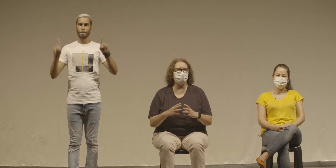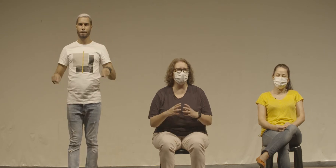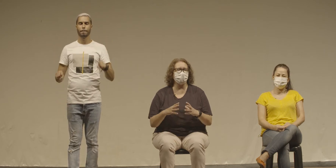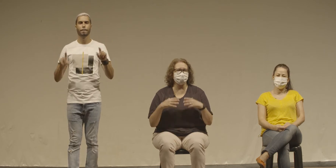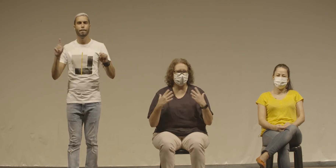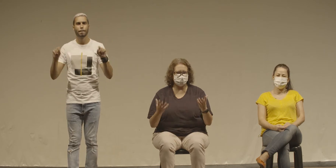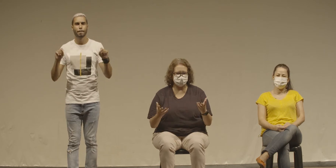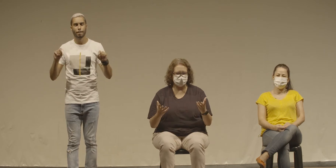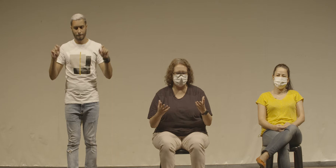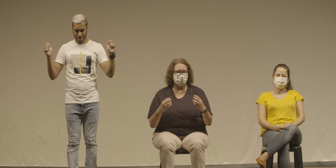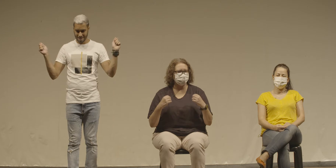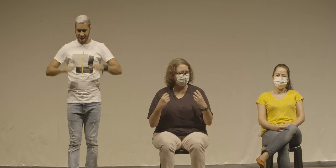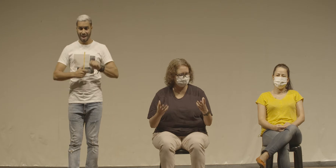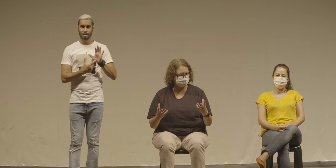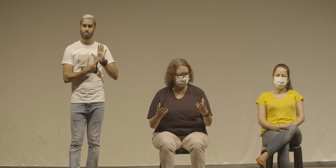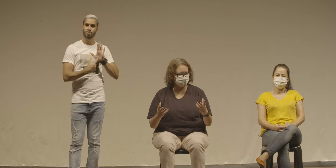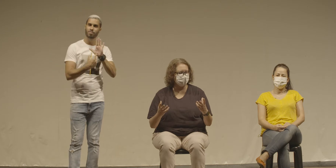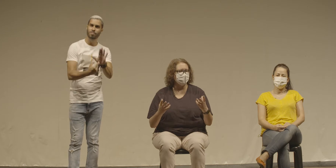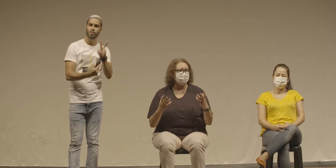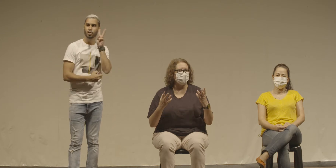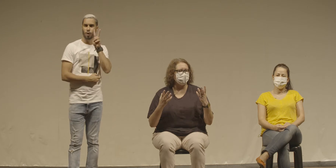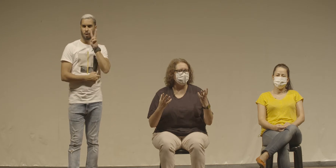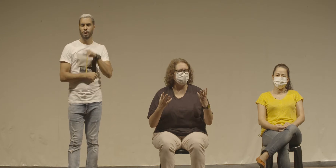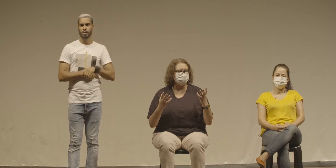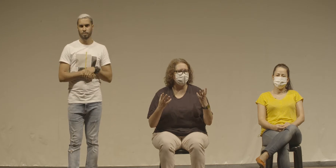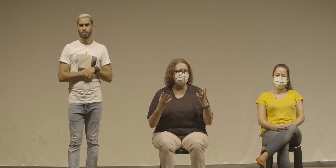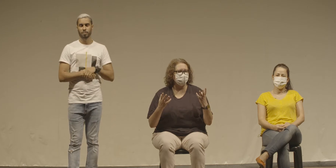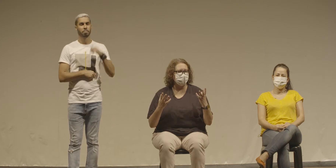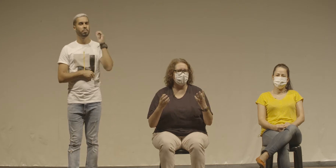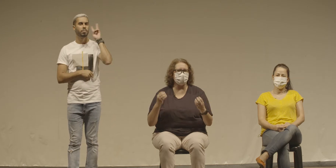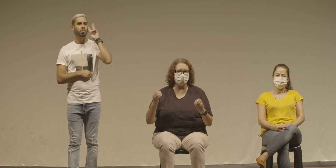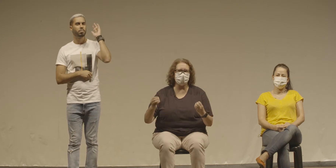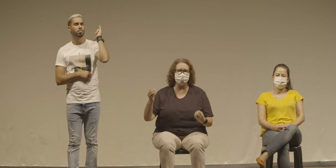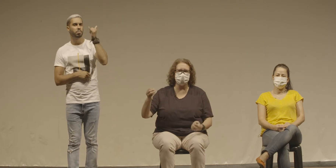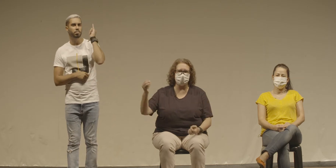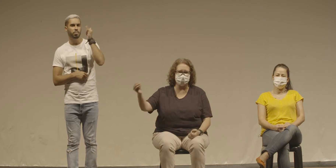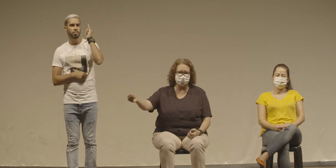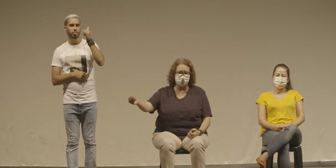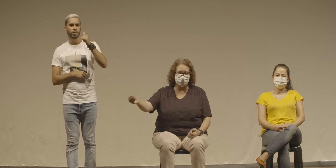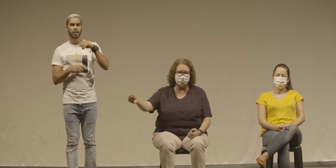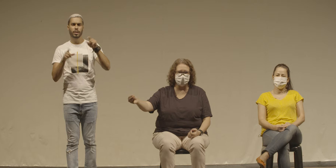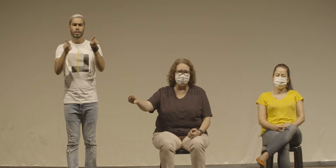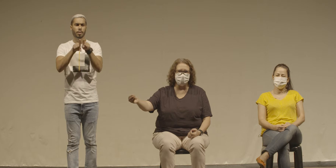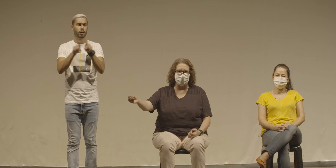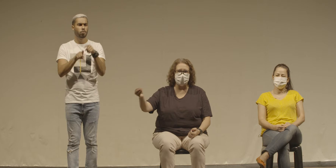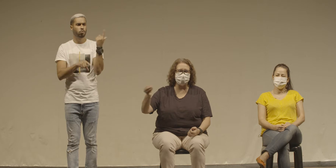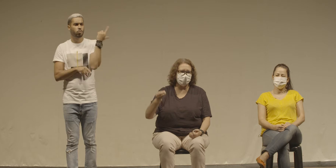poder mostrar essa história, contar essa história e fazer com que as próximas